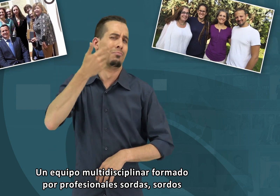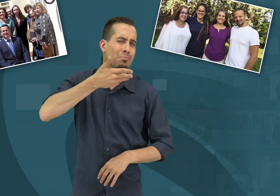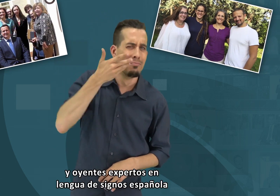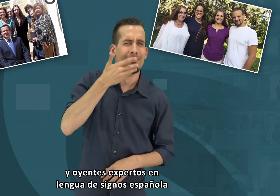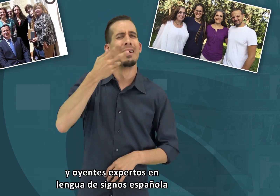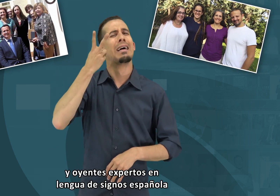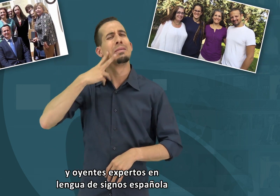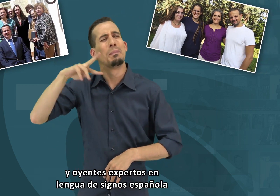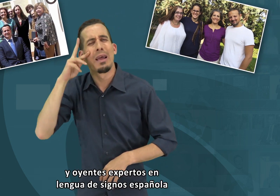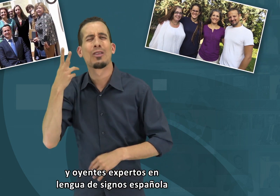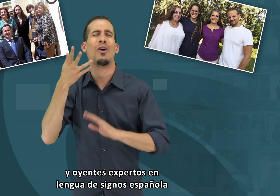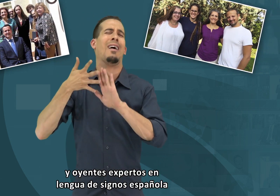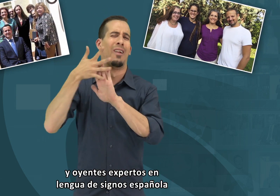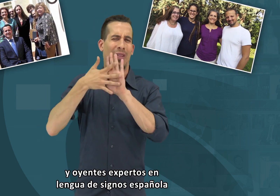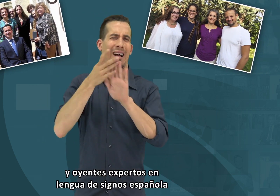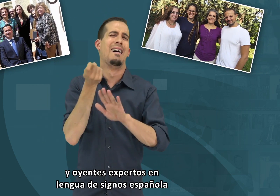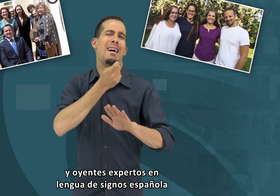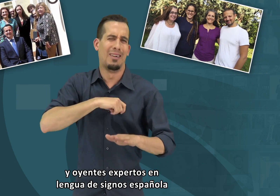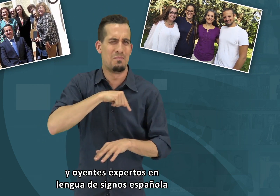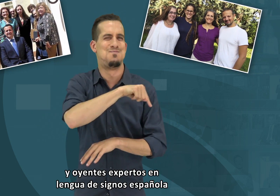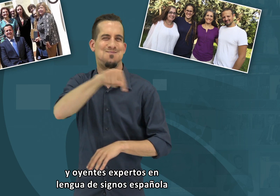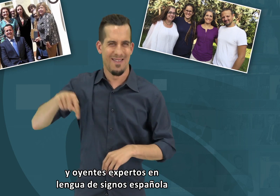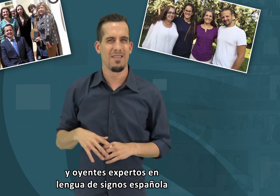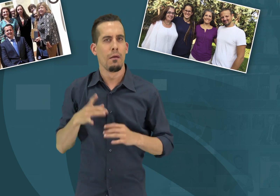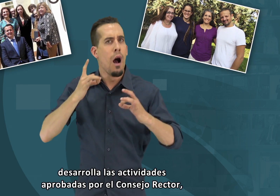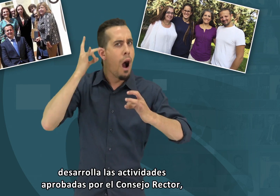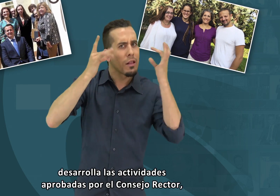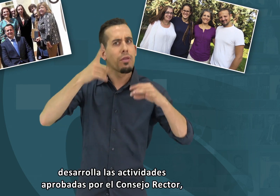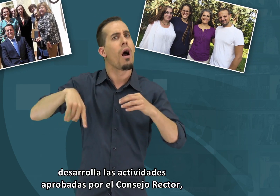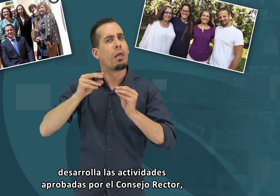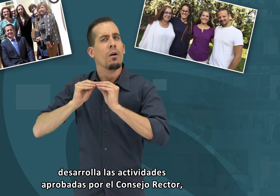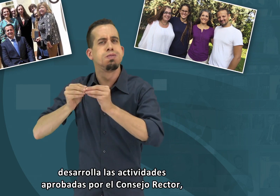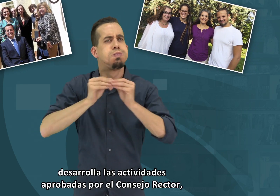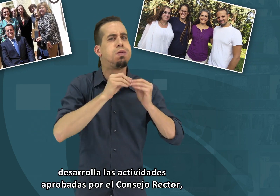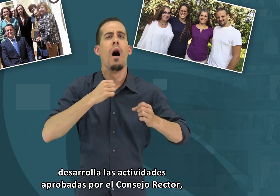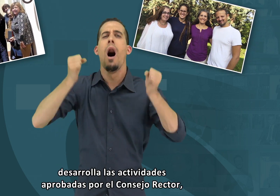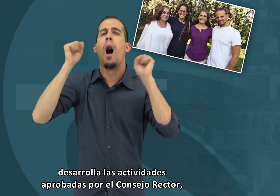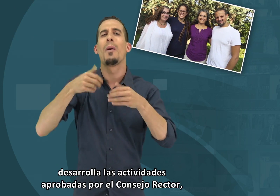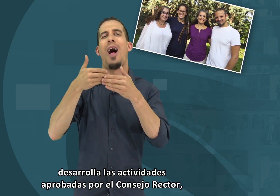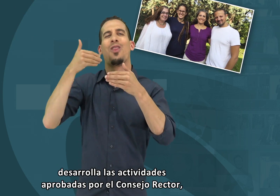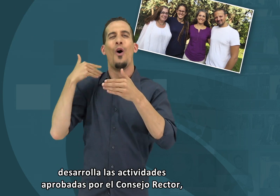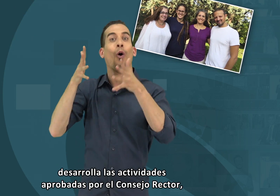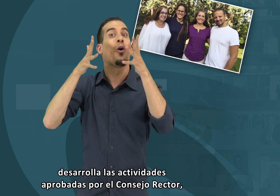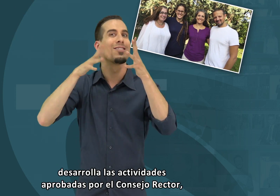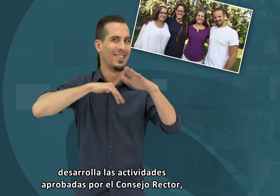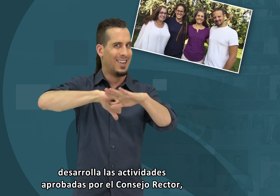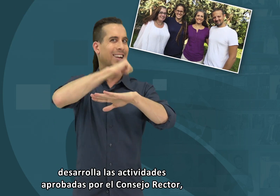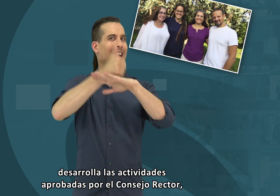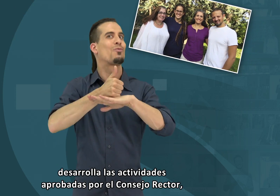oyentes, expertos en lengua de signos española. Desarrolla las actividades aprobadas por el Consejo